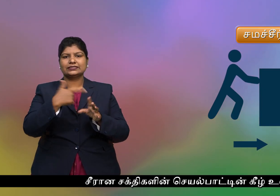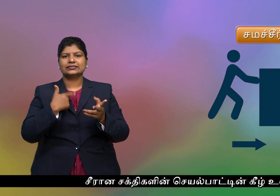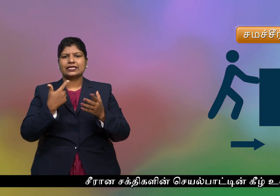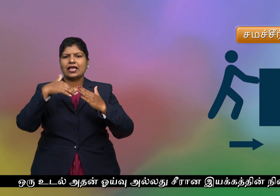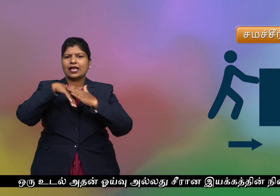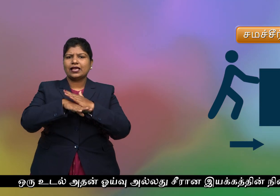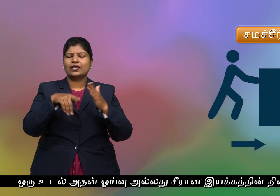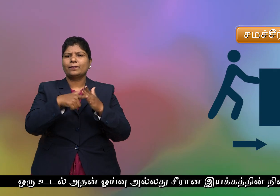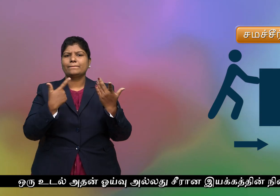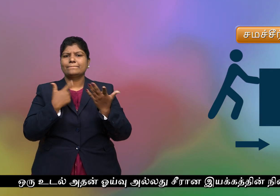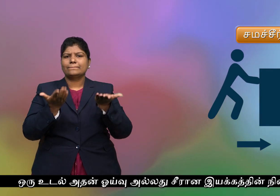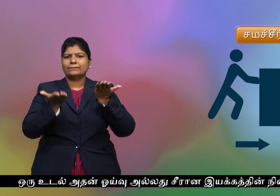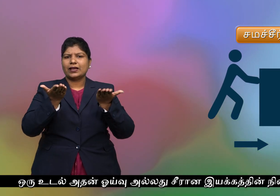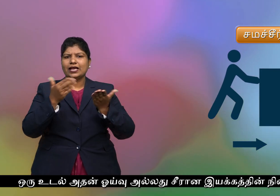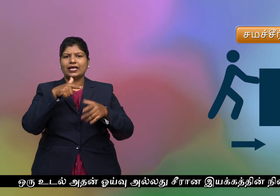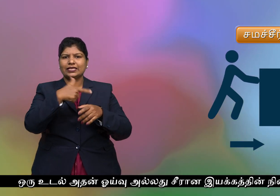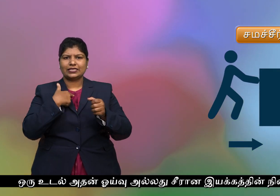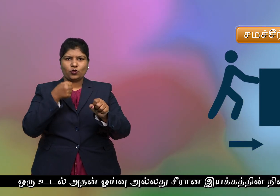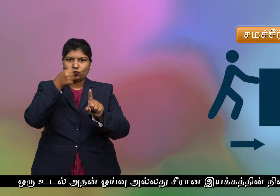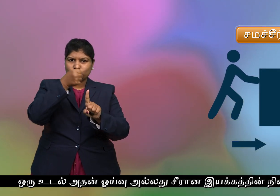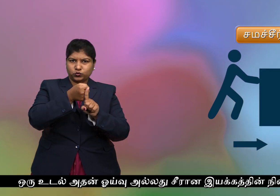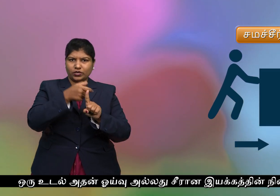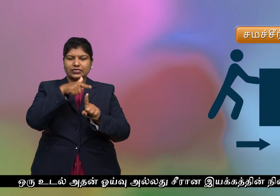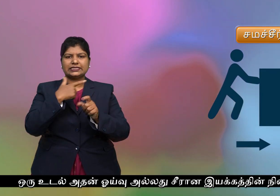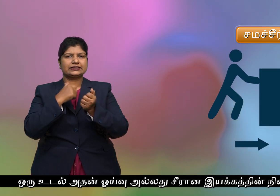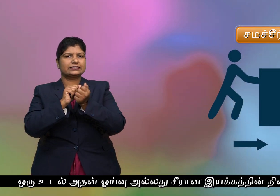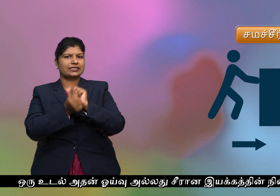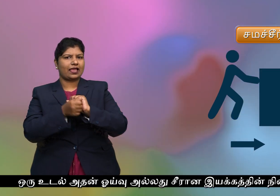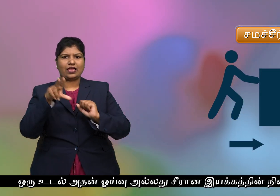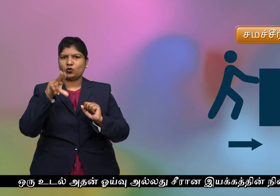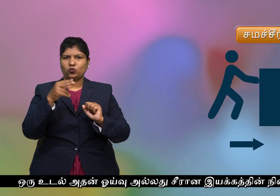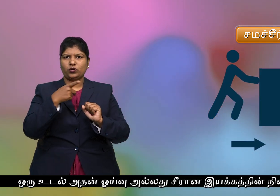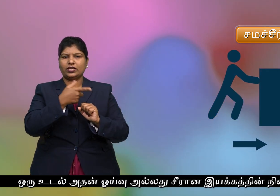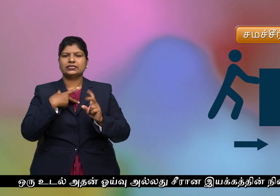ஒரு உடல் அதன் ஓய்வு அல்லது சீரான இயக்கத்தின் நிலையை மாற்றாது.